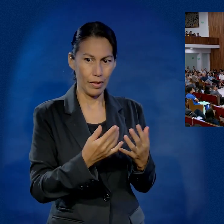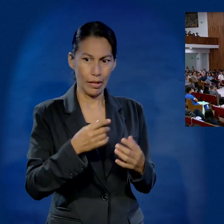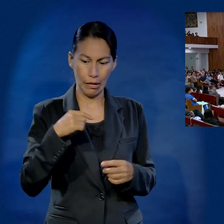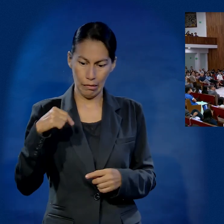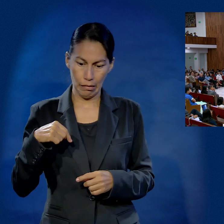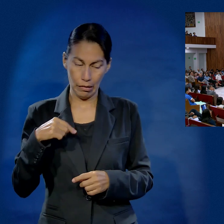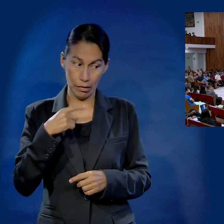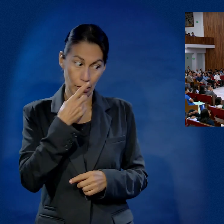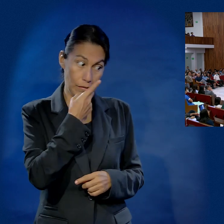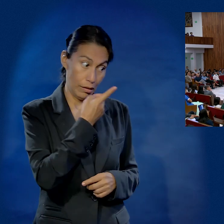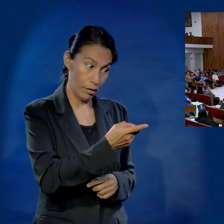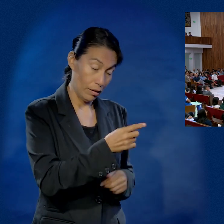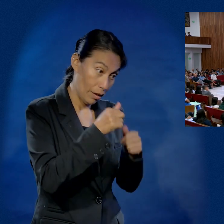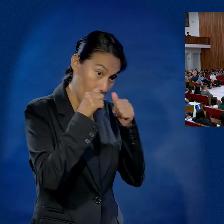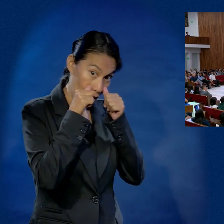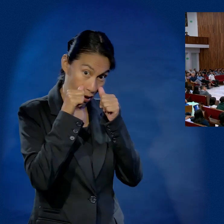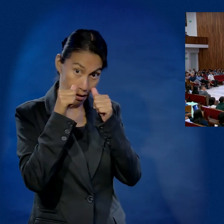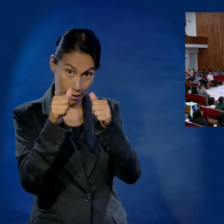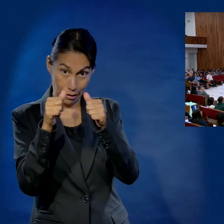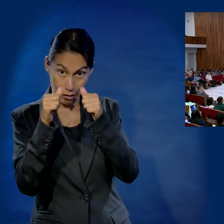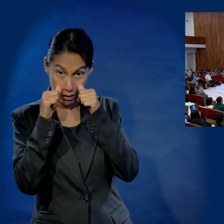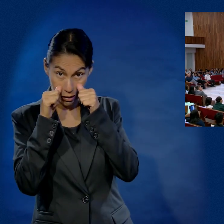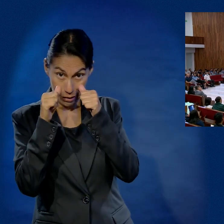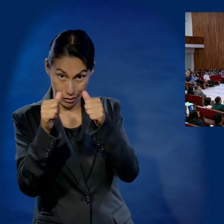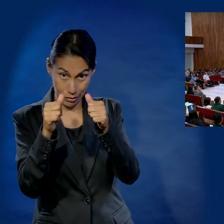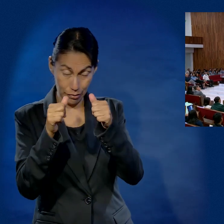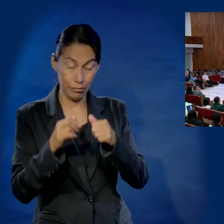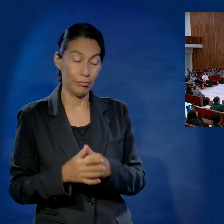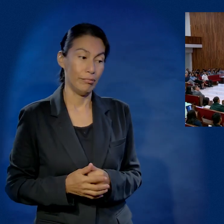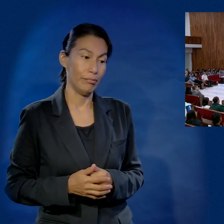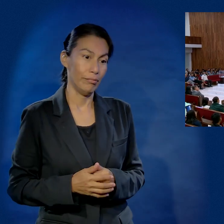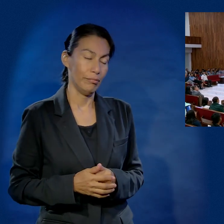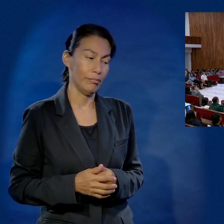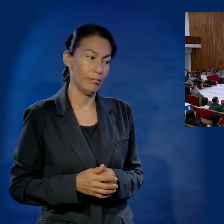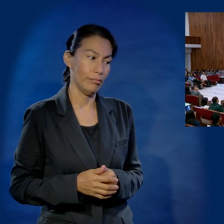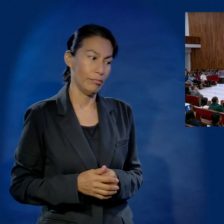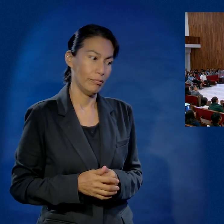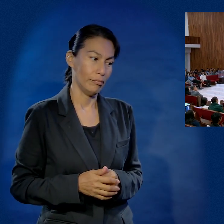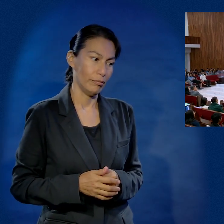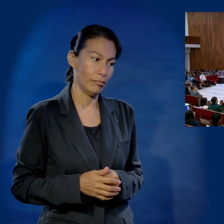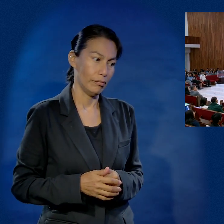es la estrategia. Ojo, pestaña y ceja, mucha oreja. Bueno, eso lo dije yo, no Balaam. Dice,